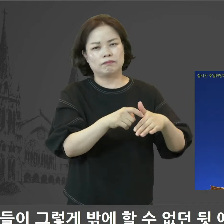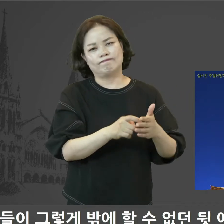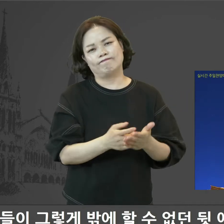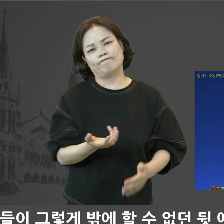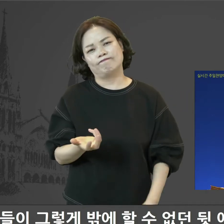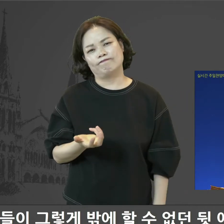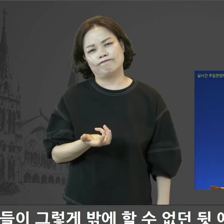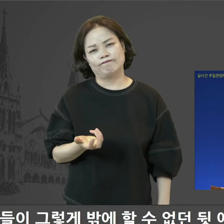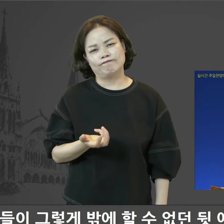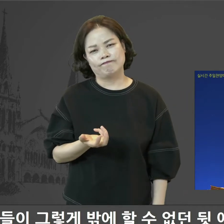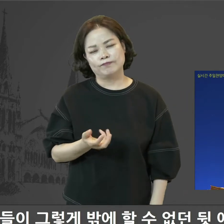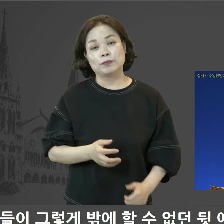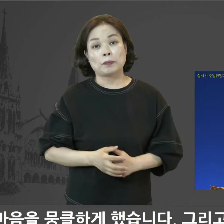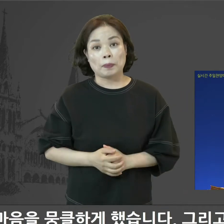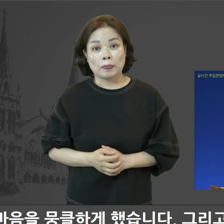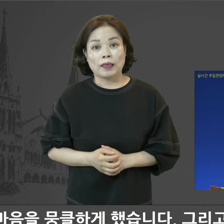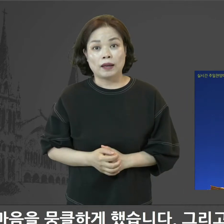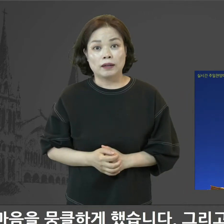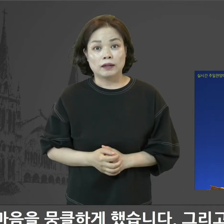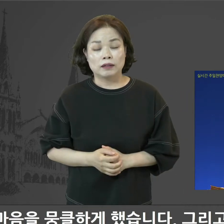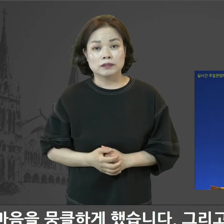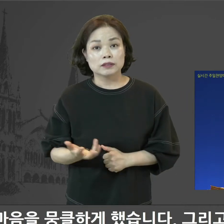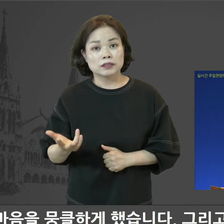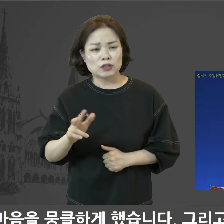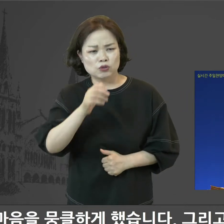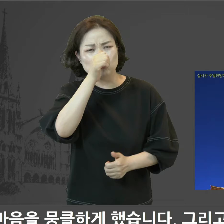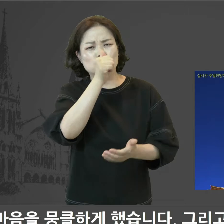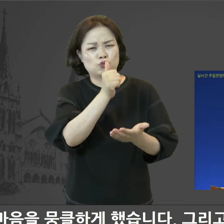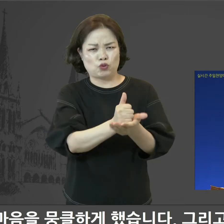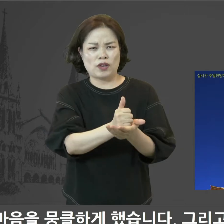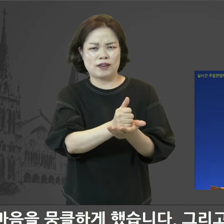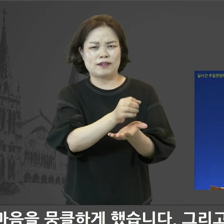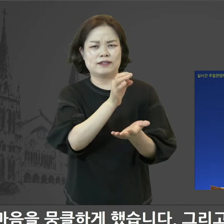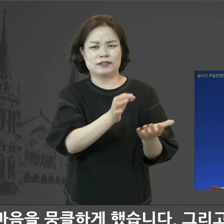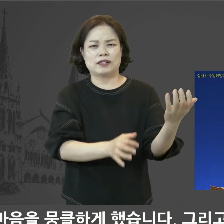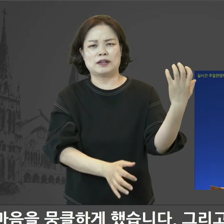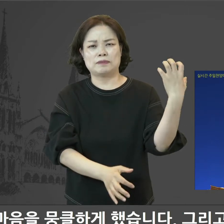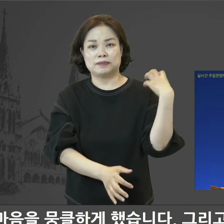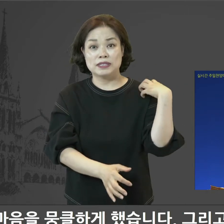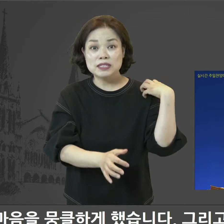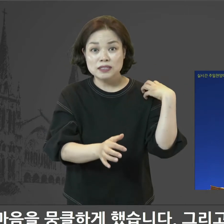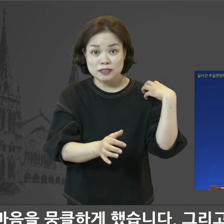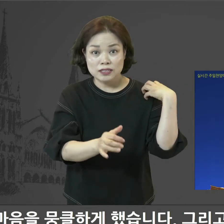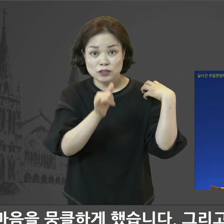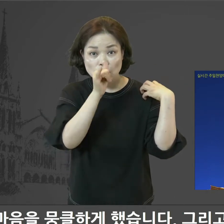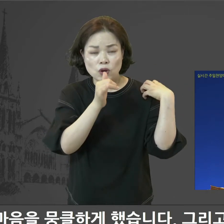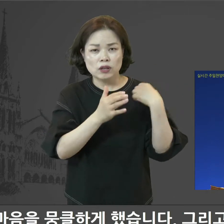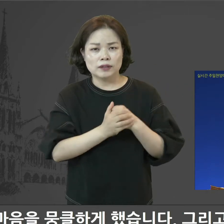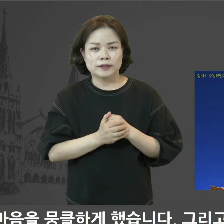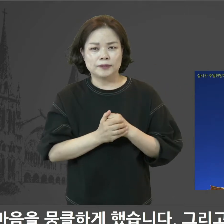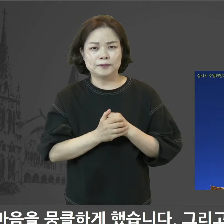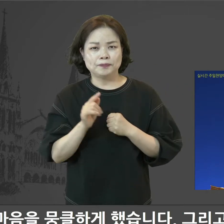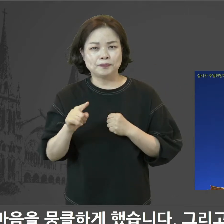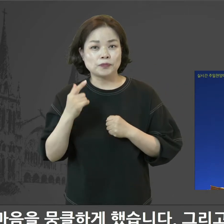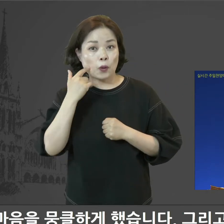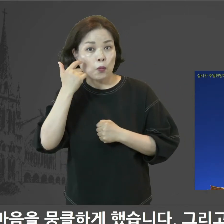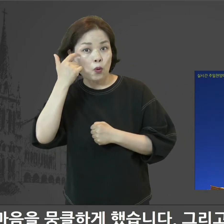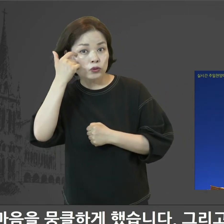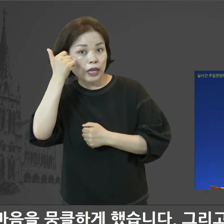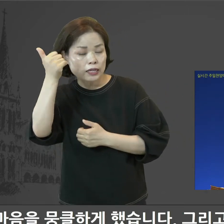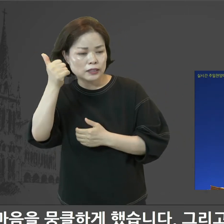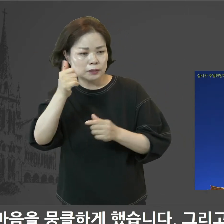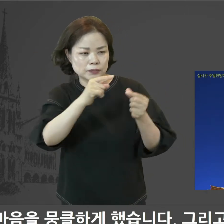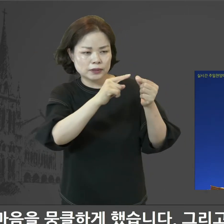아팠다라고 이야기들을 합니다. 하지만 물론 죄의 대가는 치러야만 하죠. 그때 저의 눈을 사로잡은